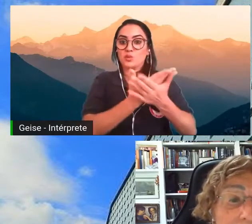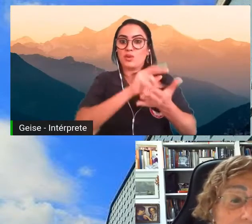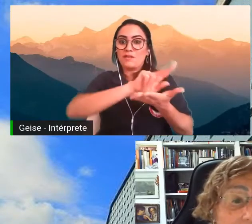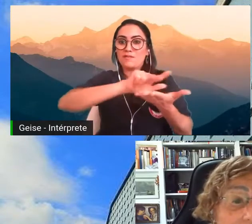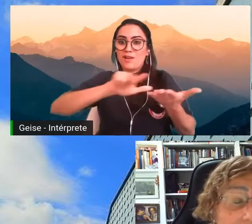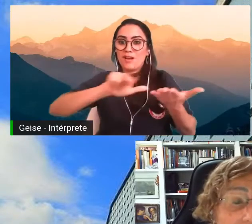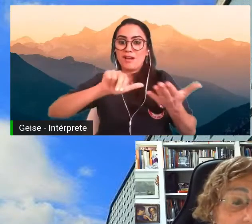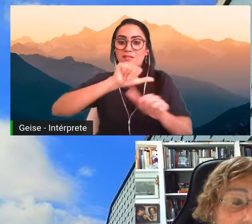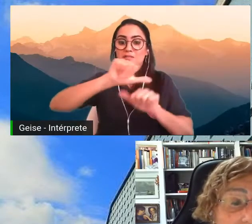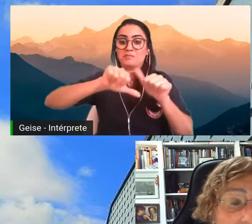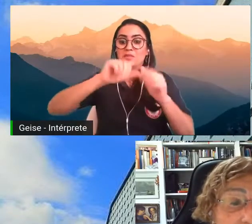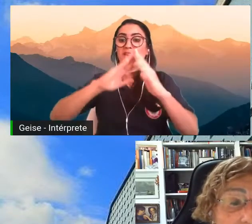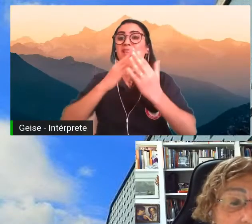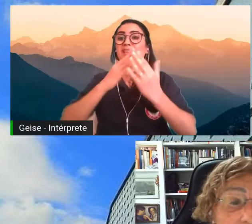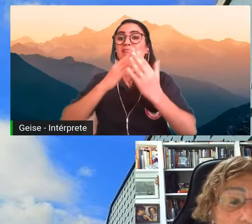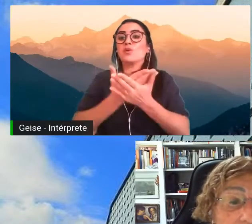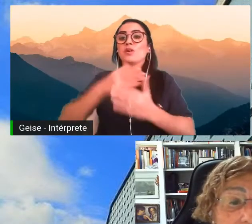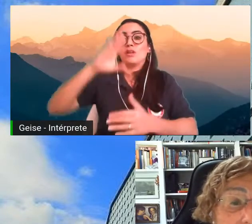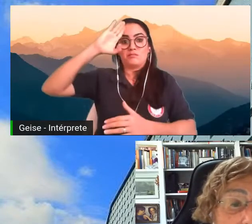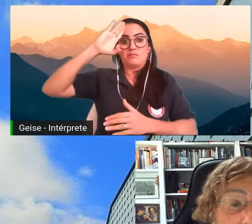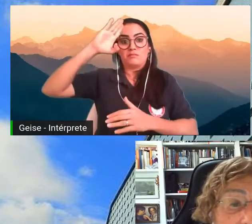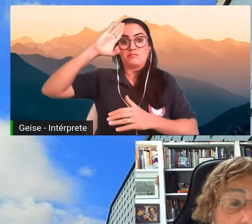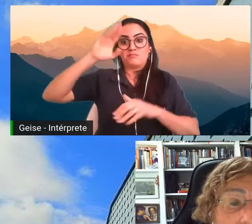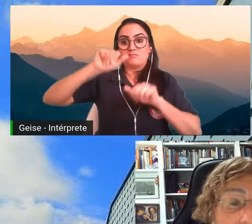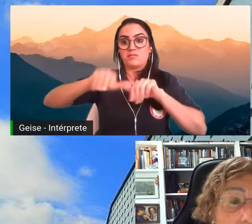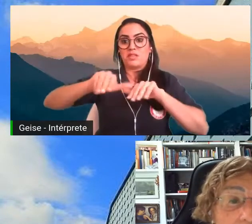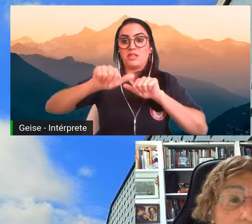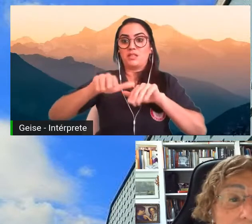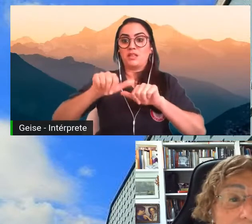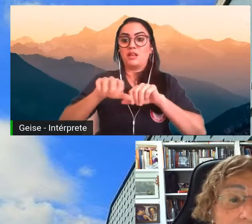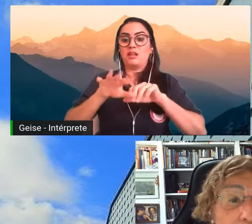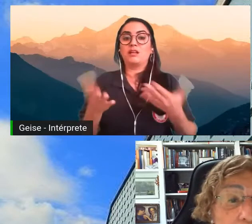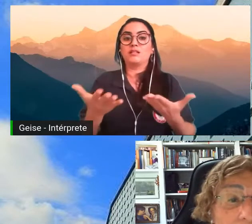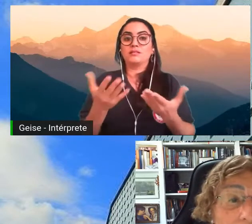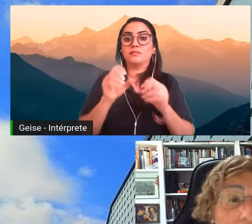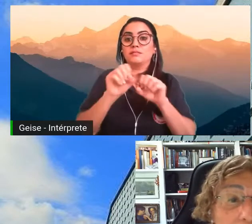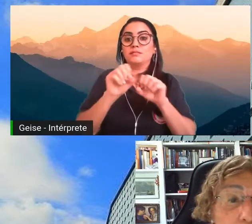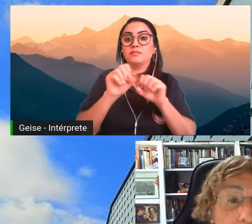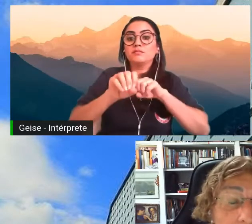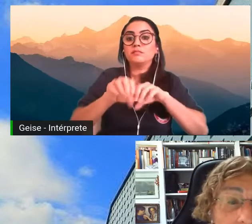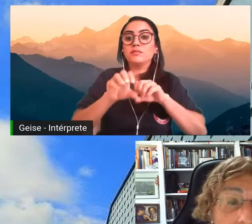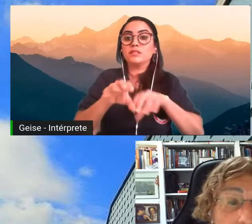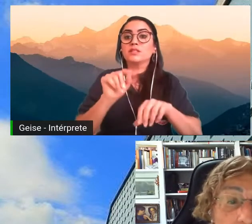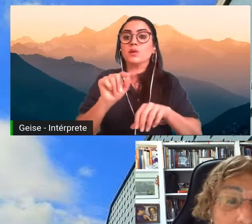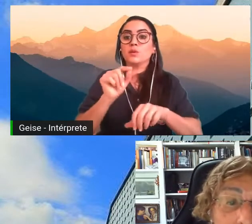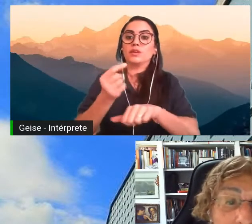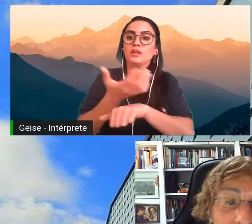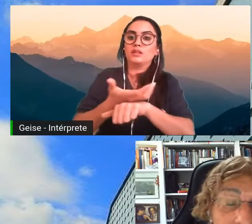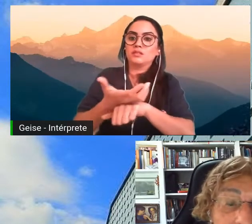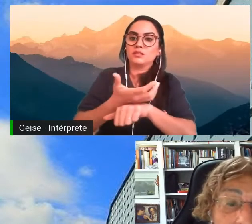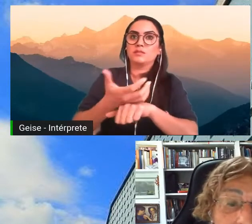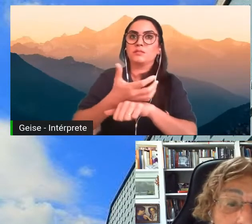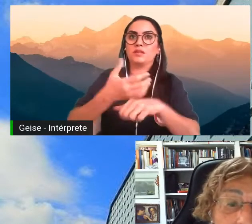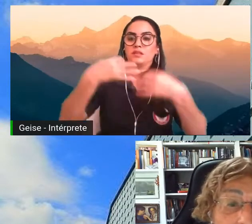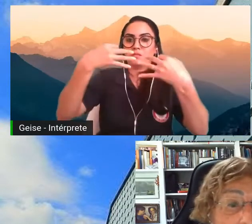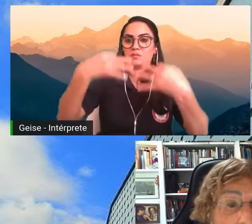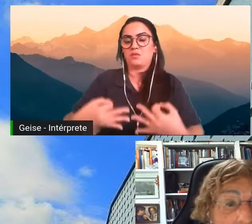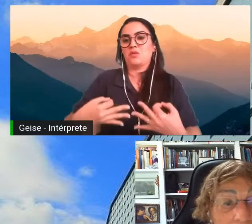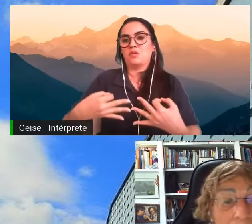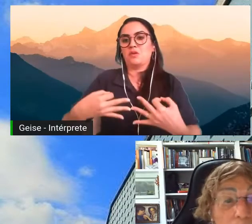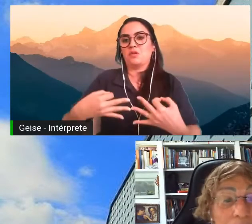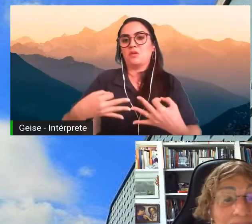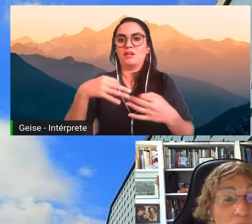para ensinar a educação moral e cívica, para ensinar a luta com armas.